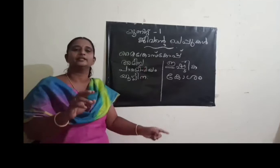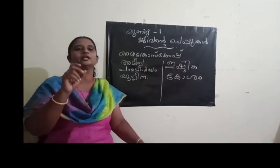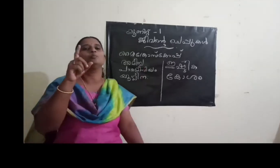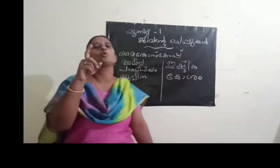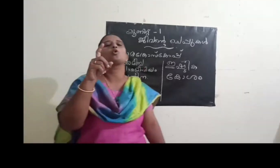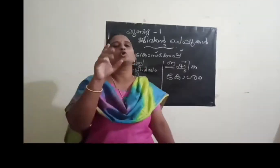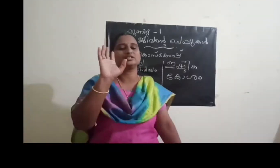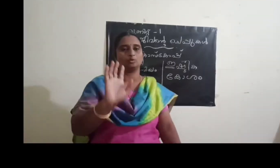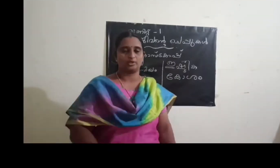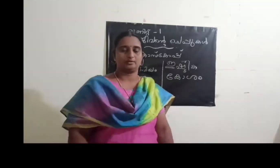ശരീരത്തിലും കോശമുണ്ട്.